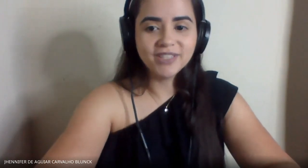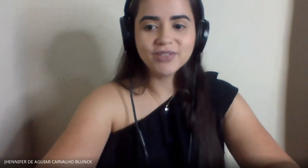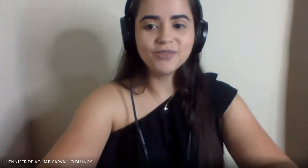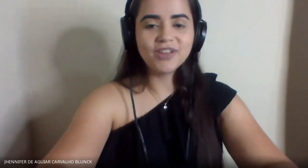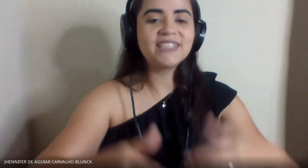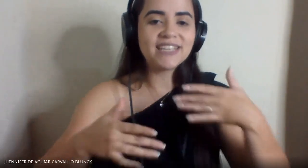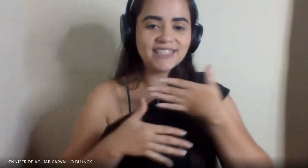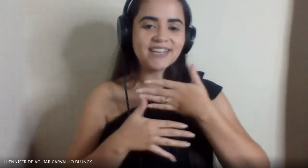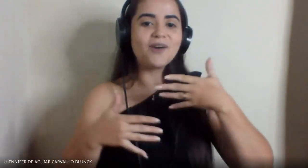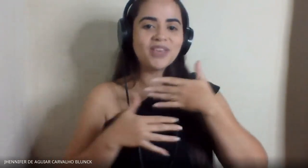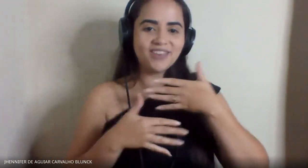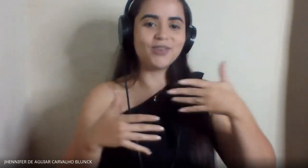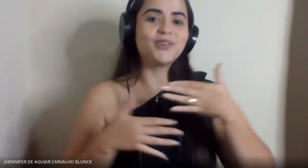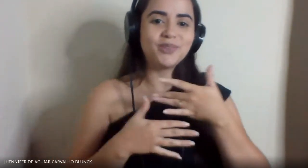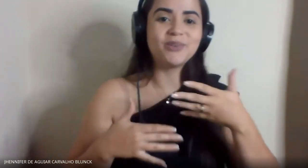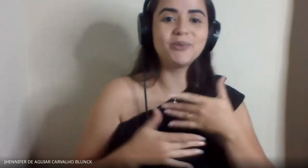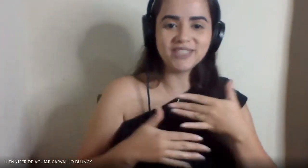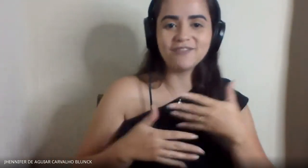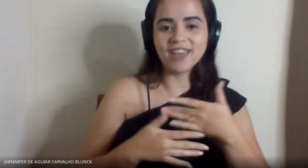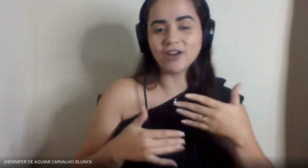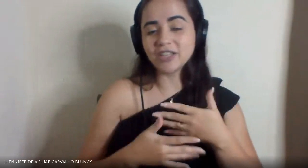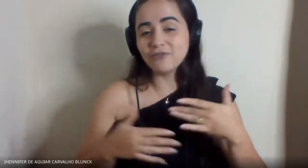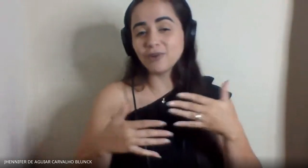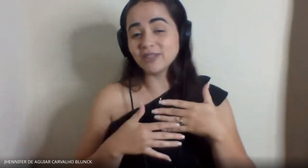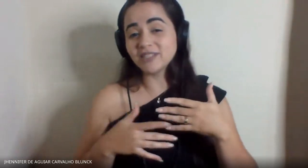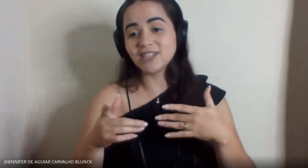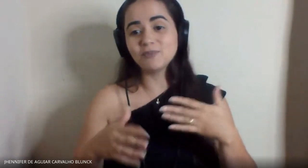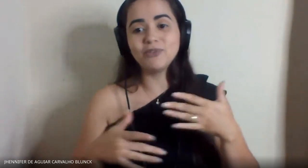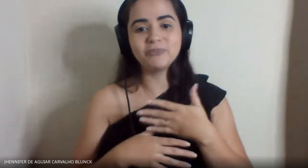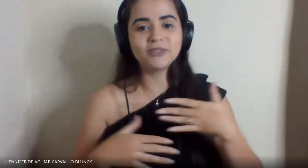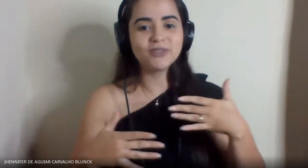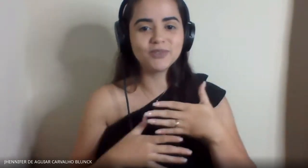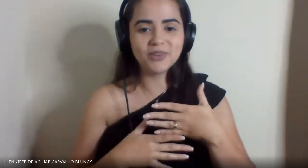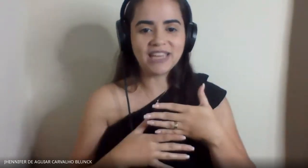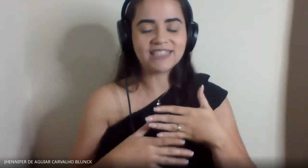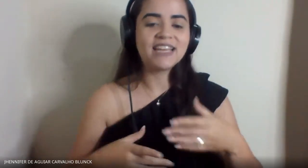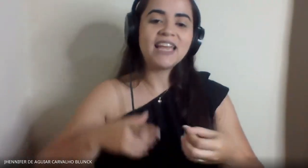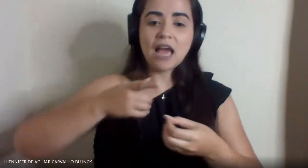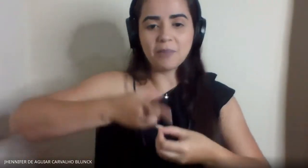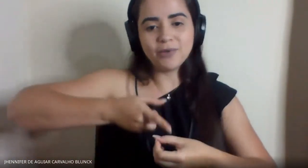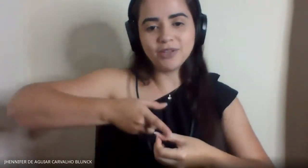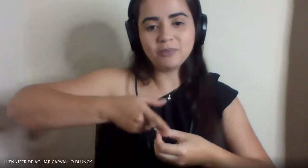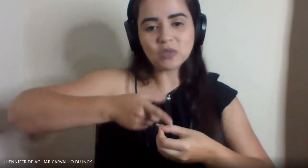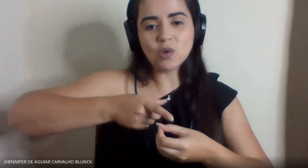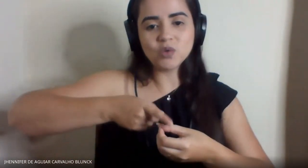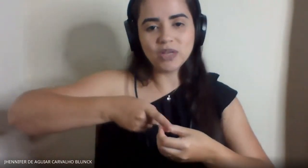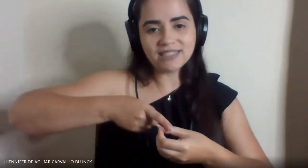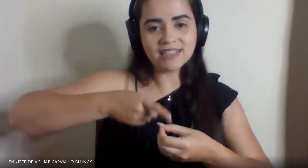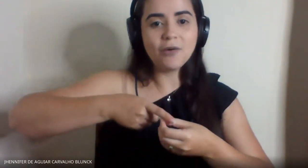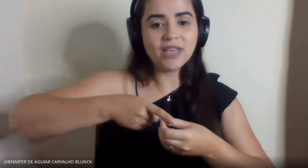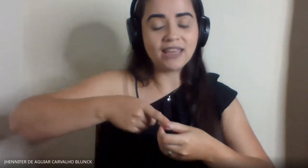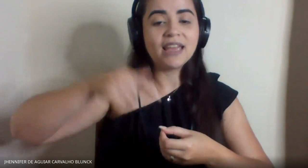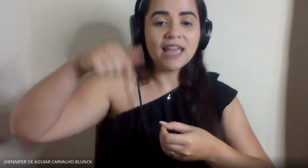O Wanderson fez esse sinal aqui, ó. Eu observei. Eu acho que ele foi uma das poucas pessoas que usou esse. A maioria do pessoal usou